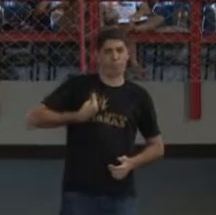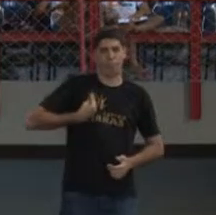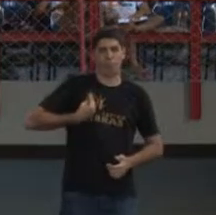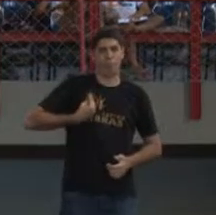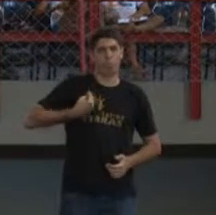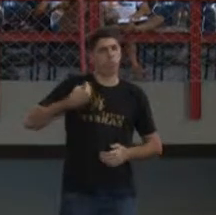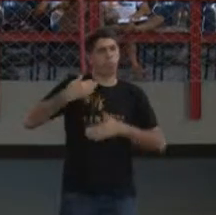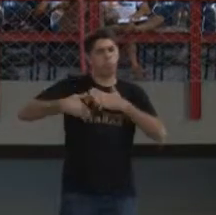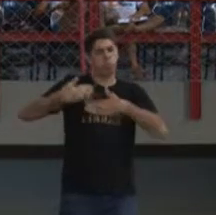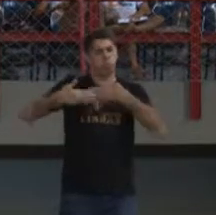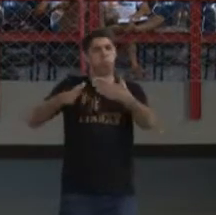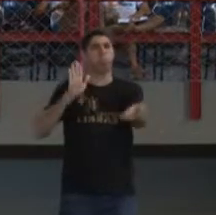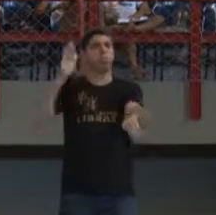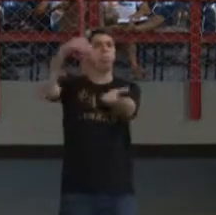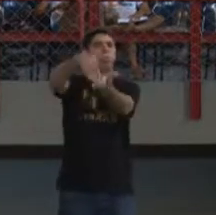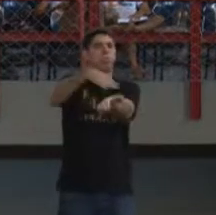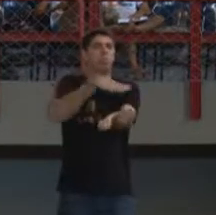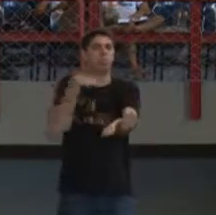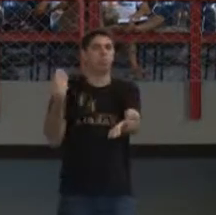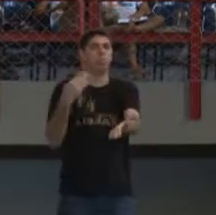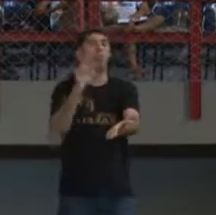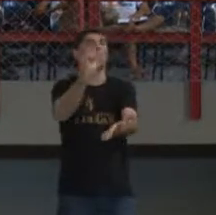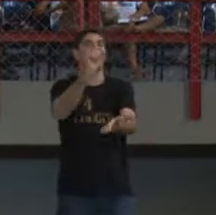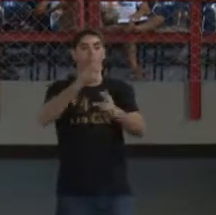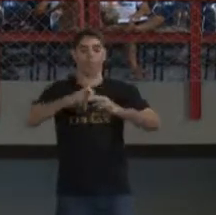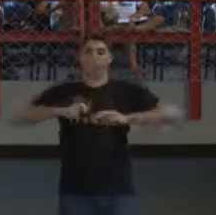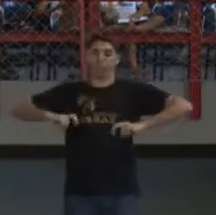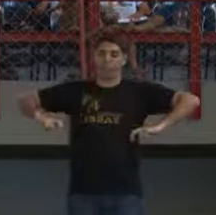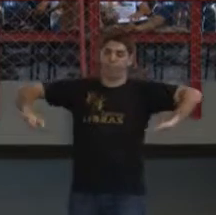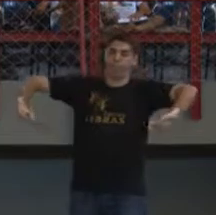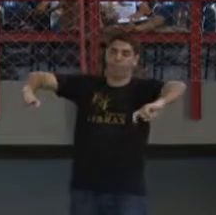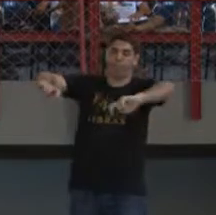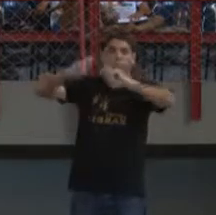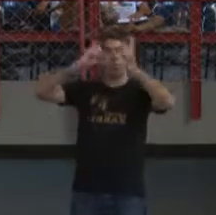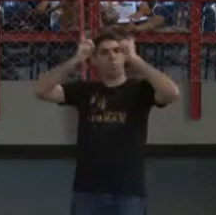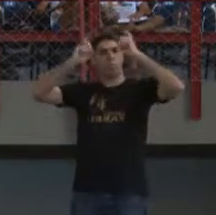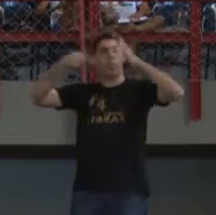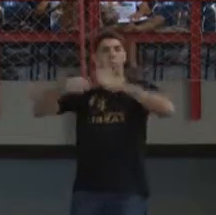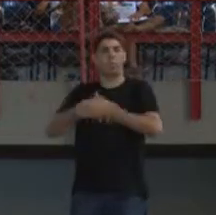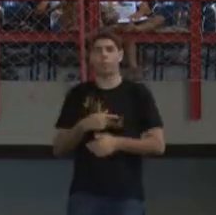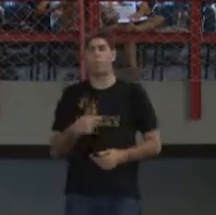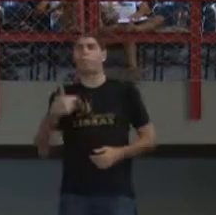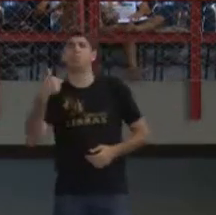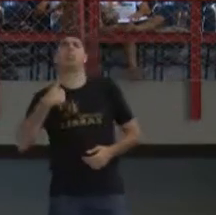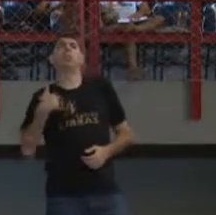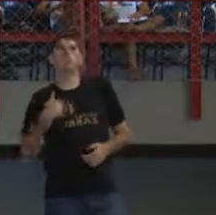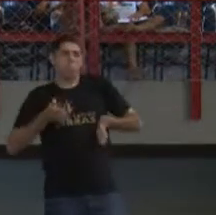toda, sentados em mesas discutindo, por exemplo, de onde eu vim.